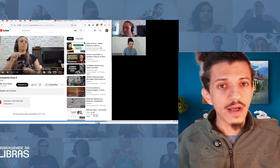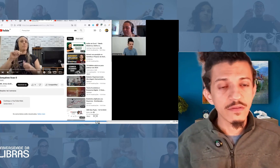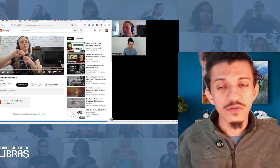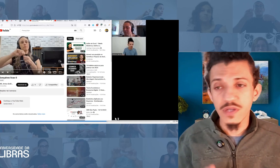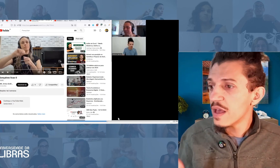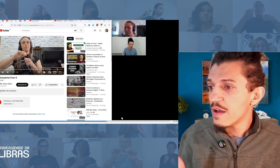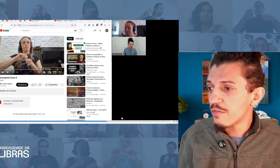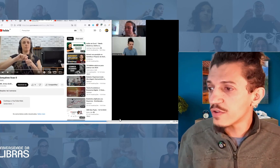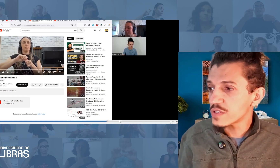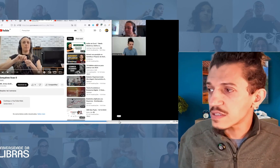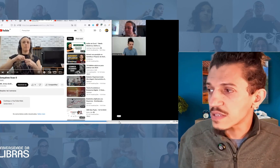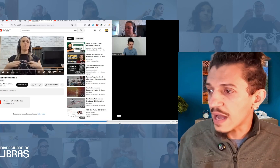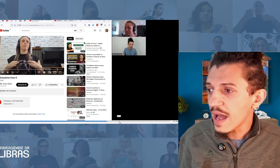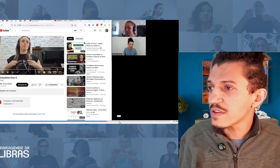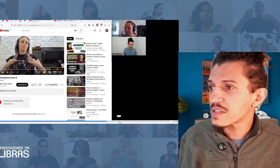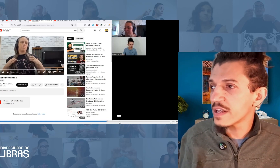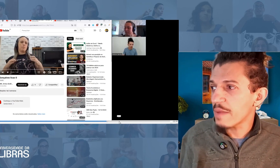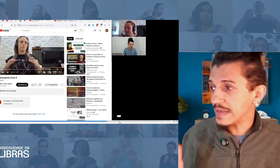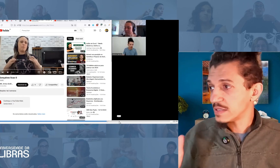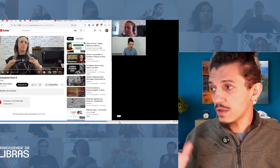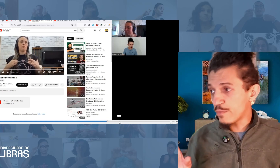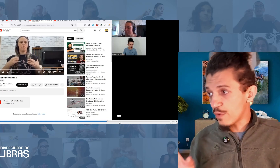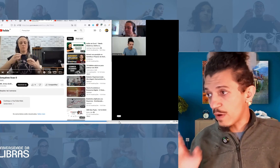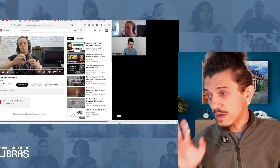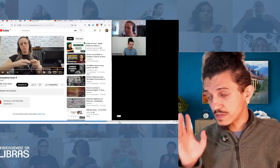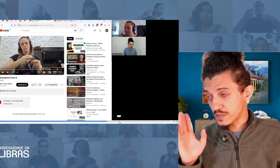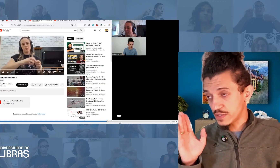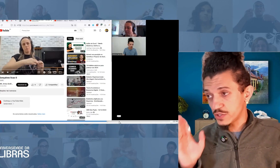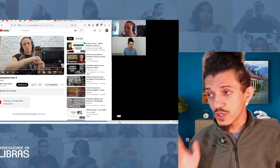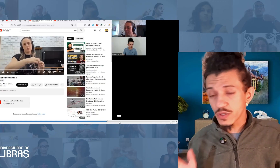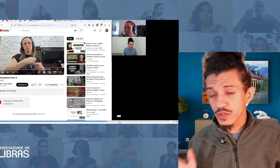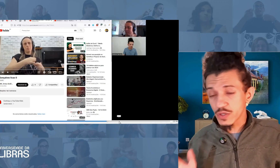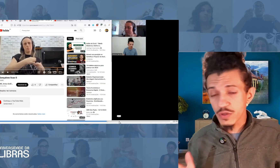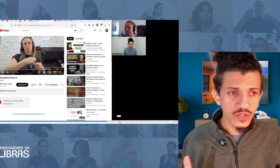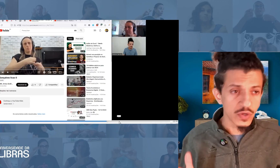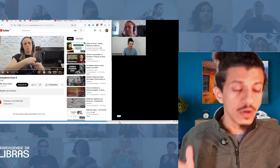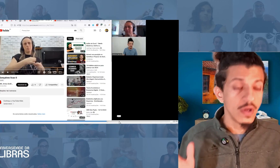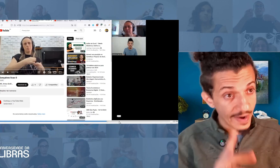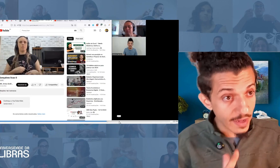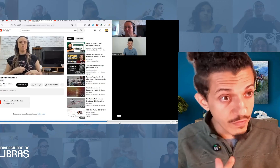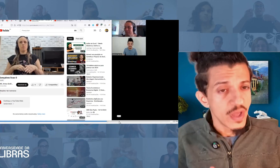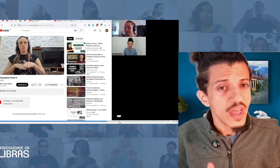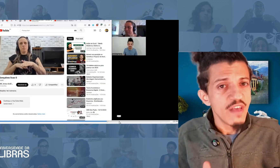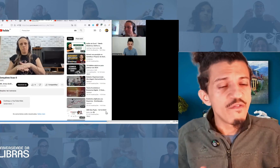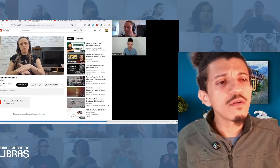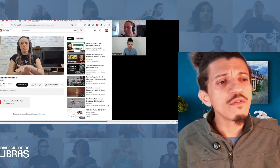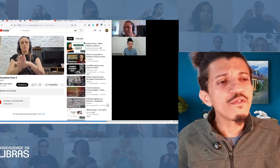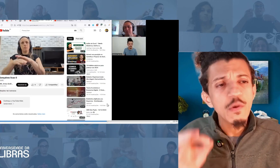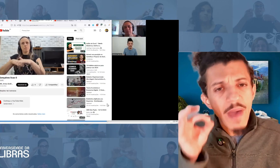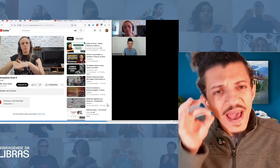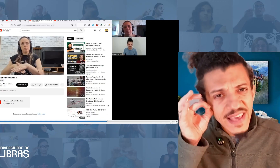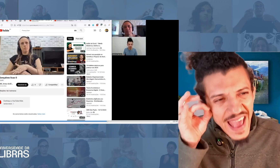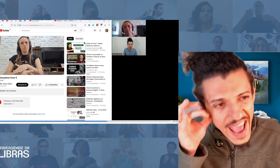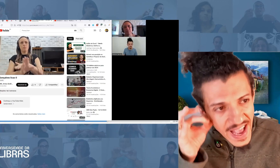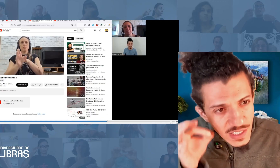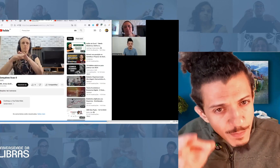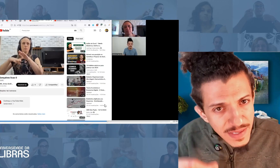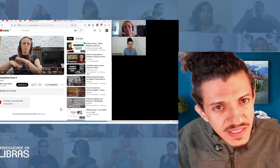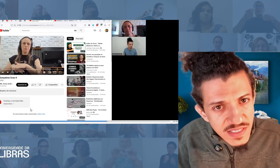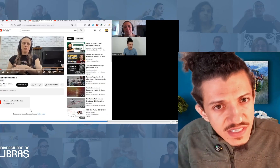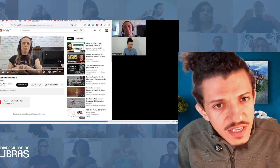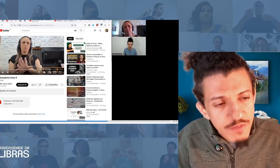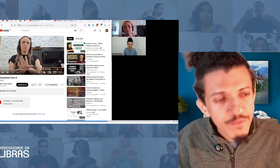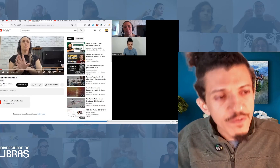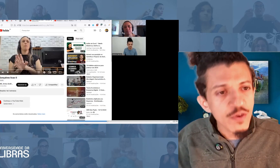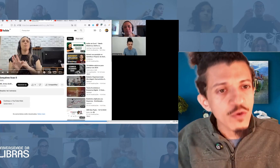aqui você está avançando ainda mais. Então eu vou assistindo o vídeo, vou parando o vídeo e vou te dando um feedback